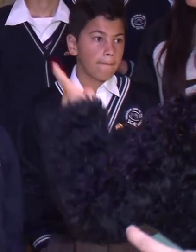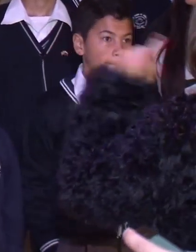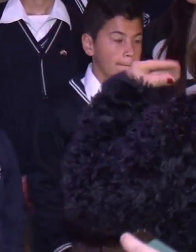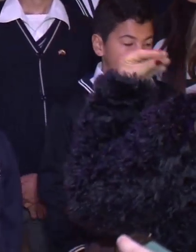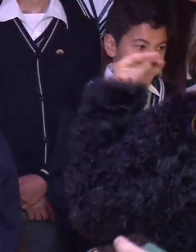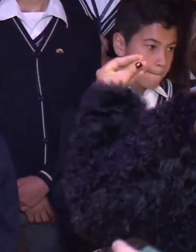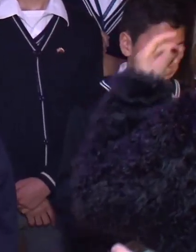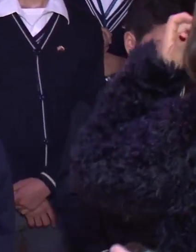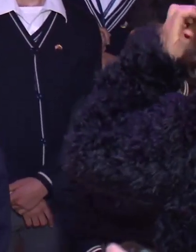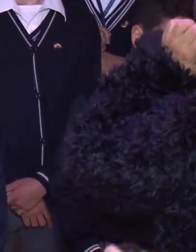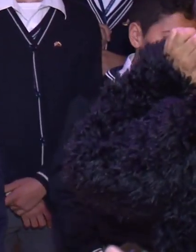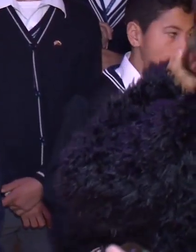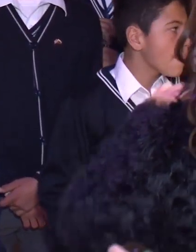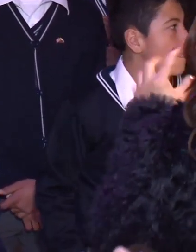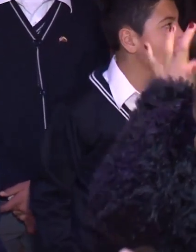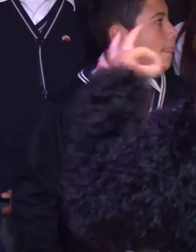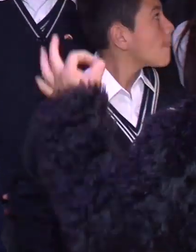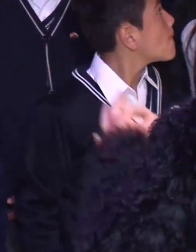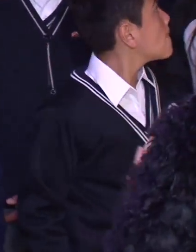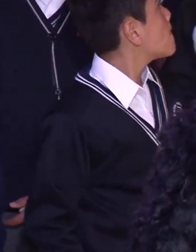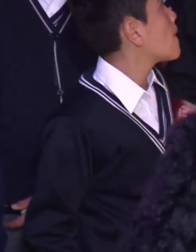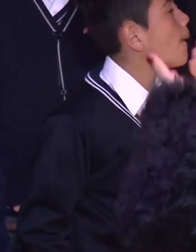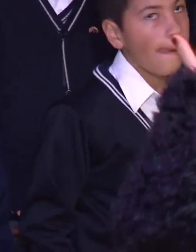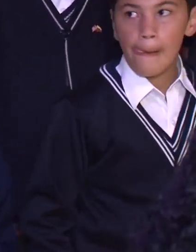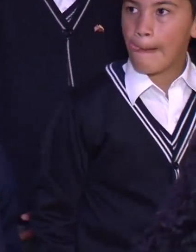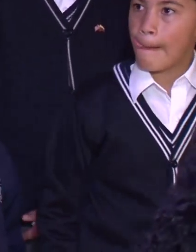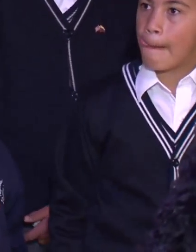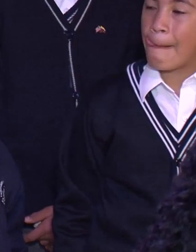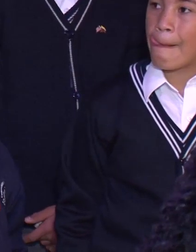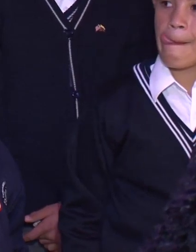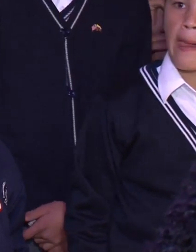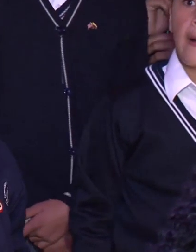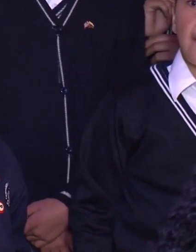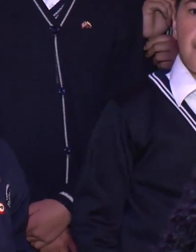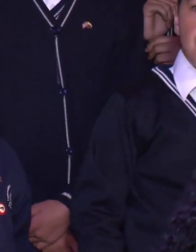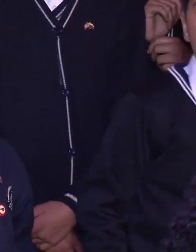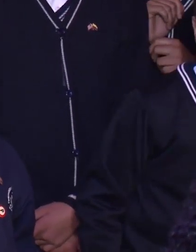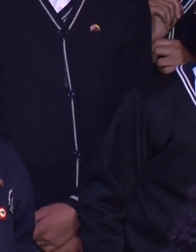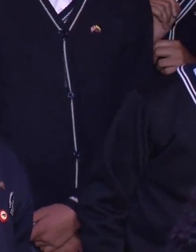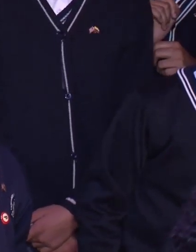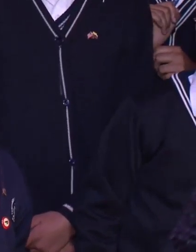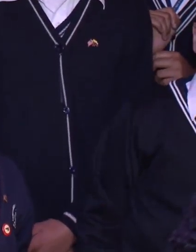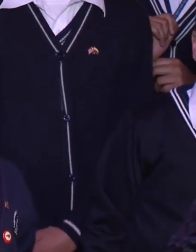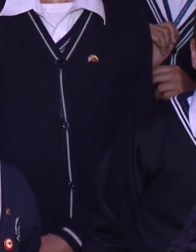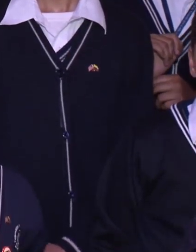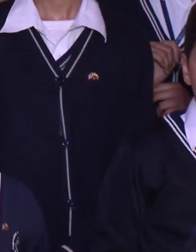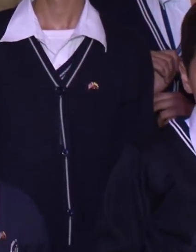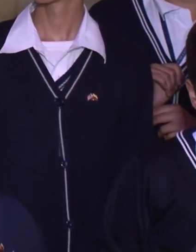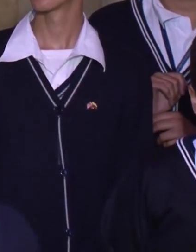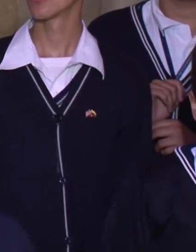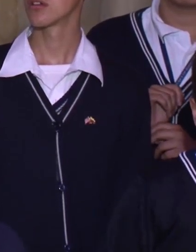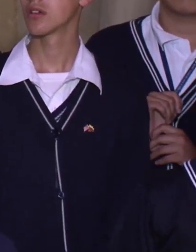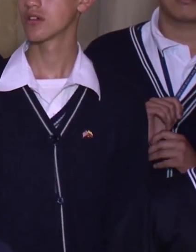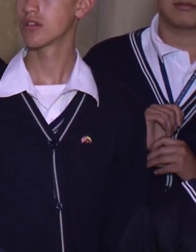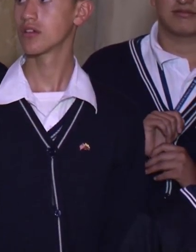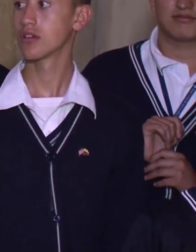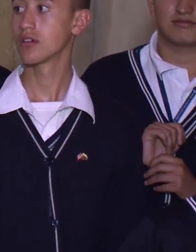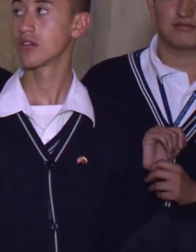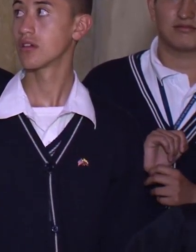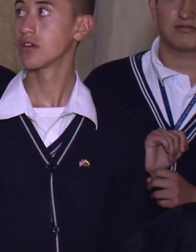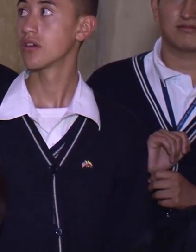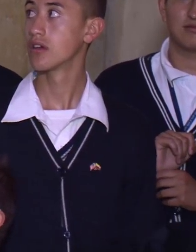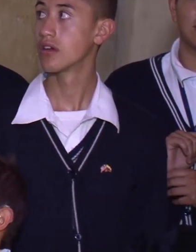con las ciudades hermanas. Y Belltown ha contribuido a esta relación entre Chicago